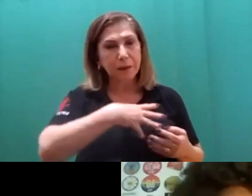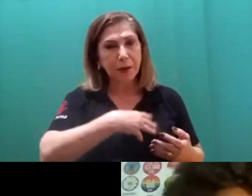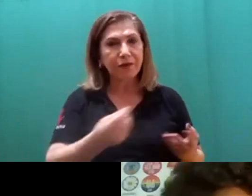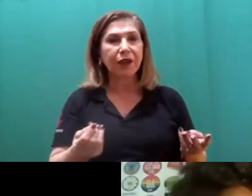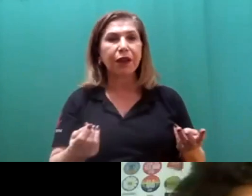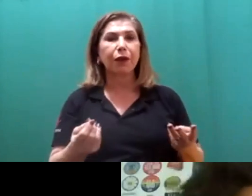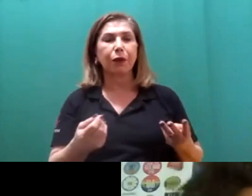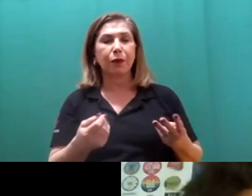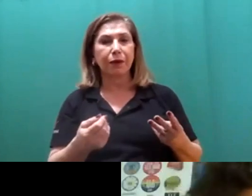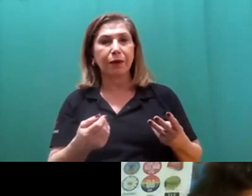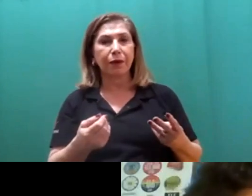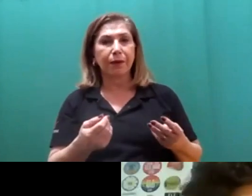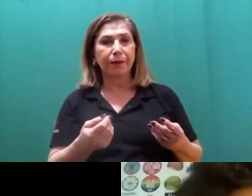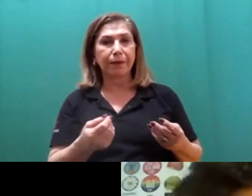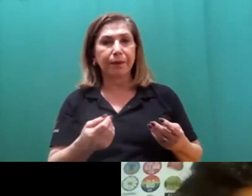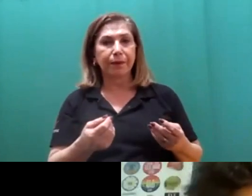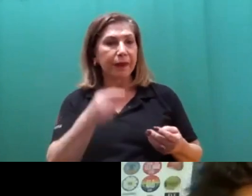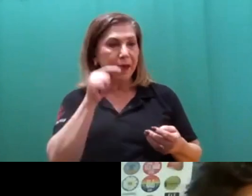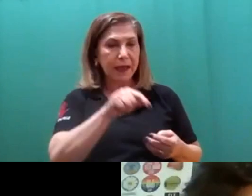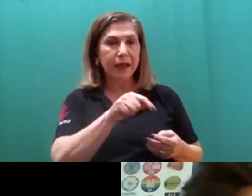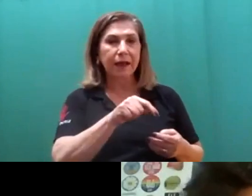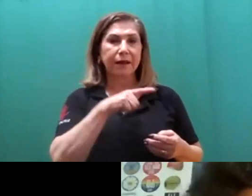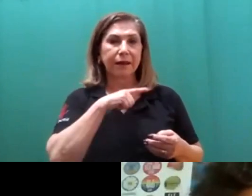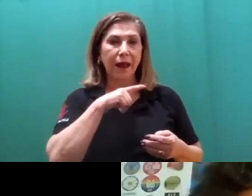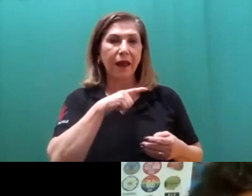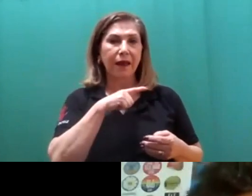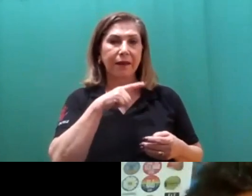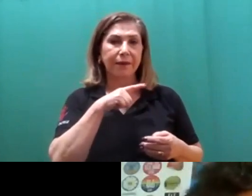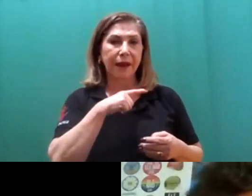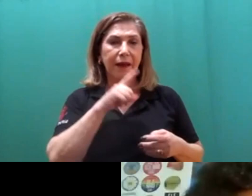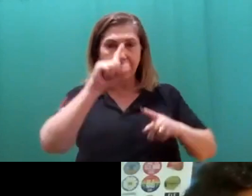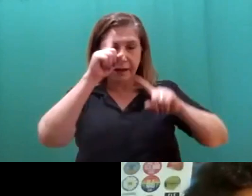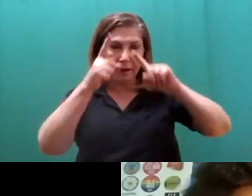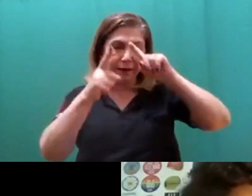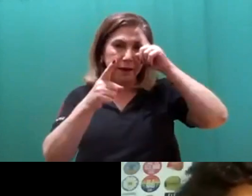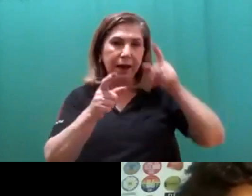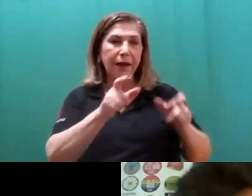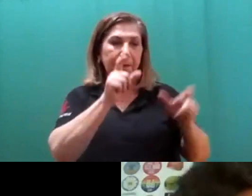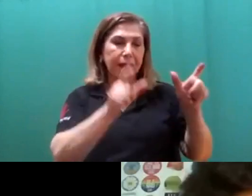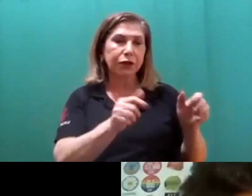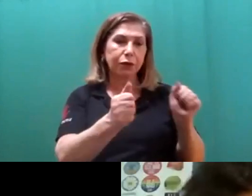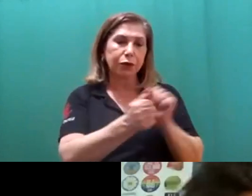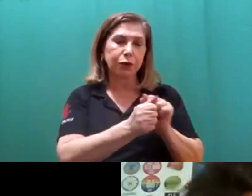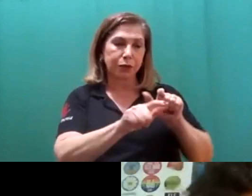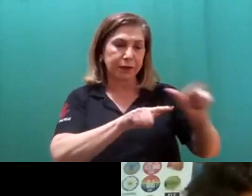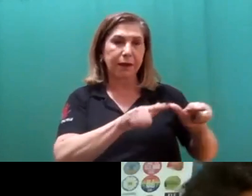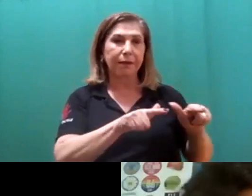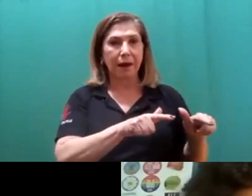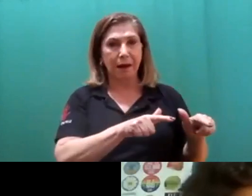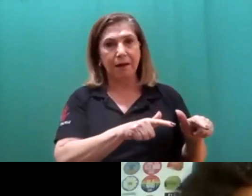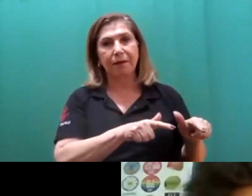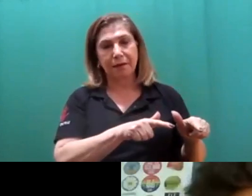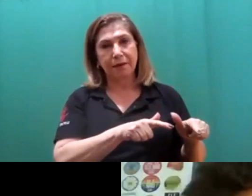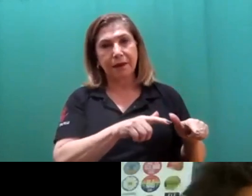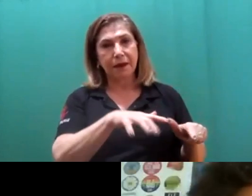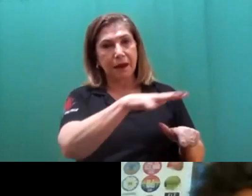né? Vira isso tudo tem muito a ver com a ideia de trabalhar o coletivo das ancestralidades. As comunidades